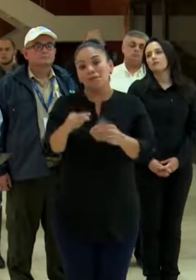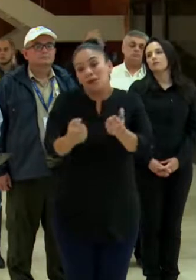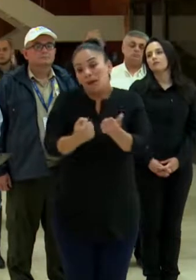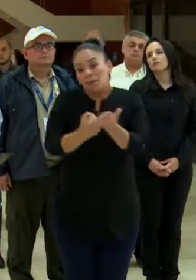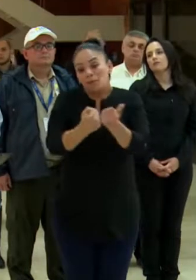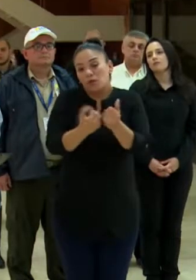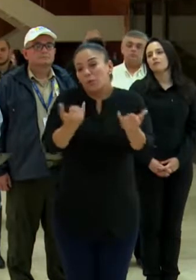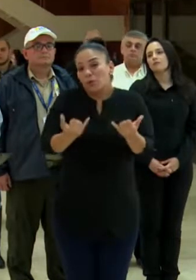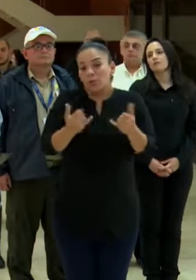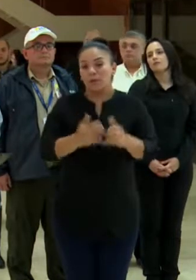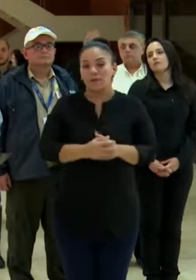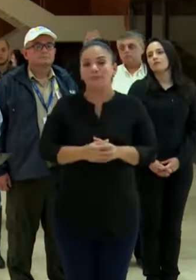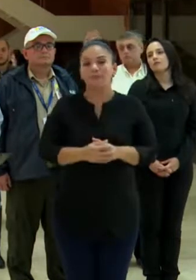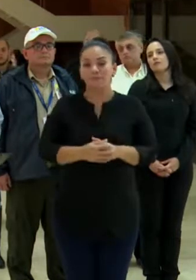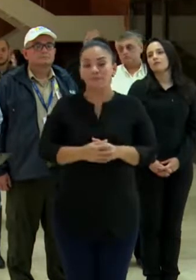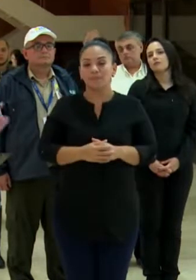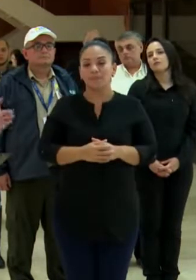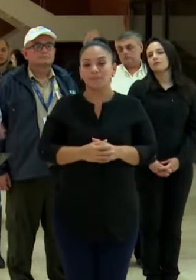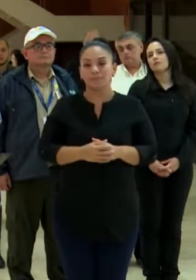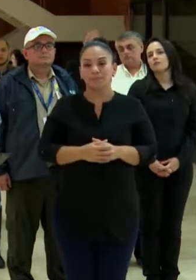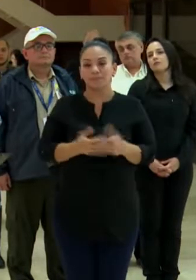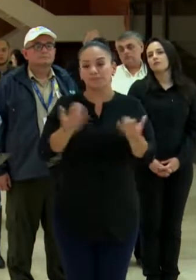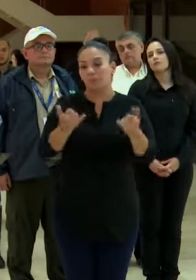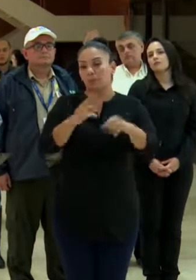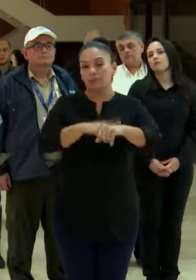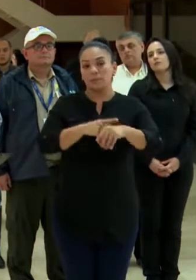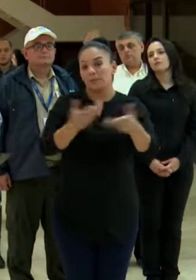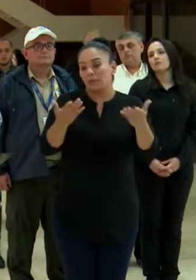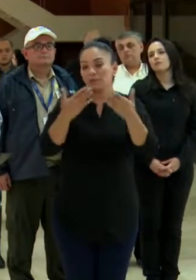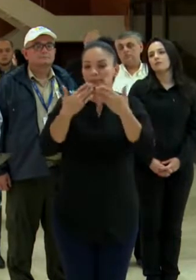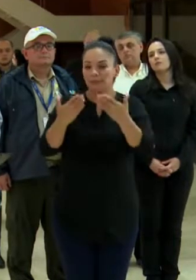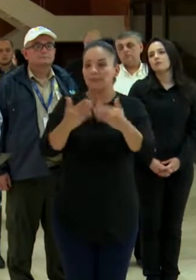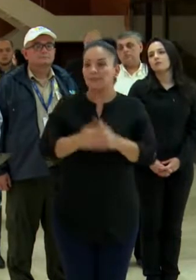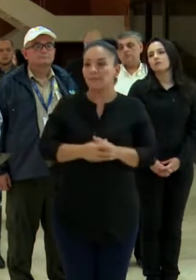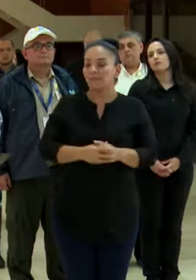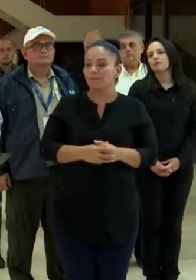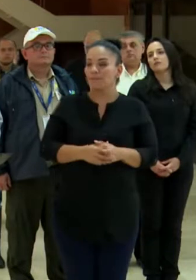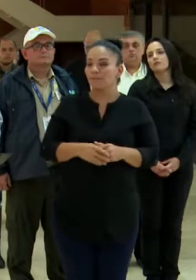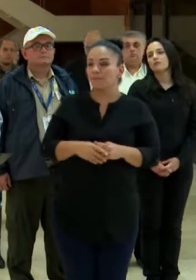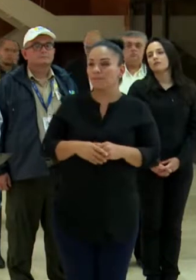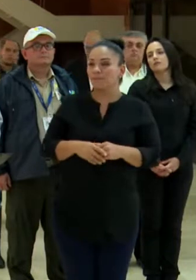apoyando en estos momentos. Muchas gracias.